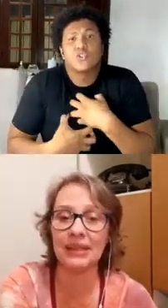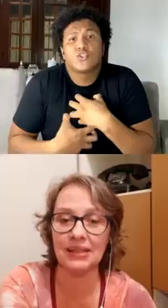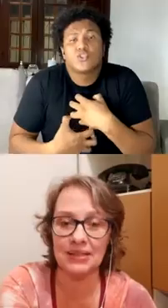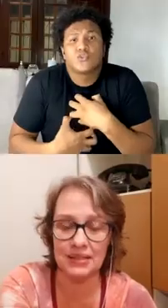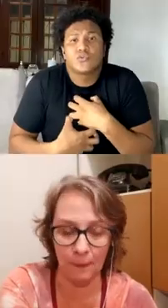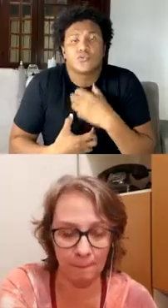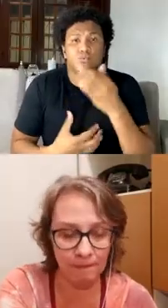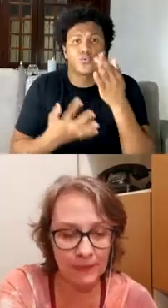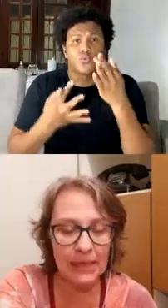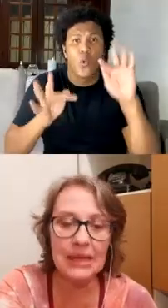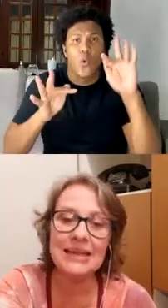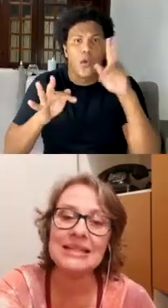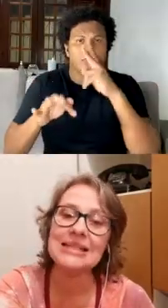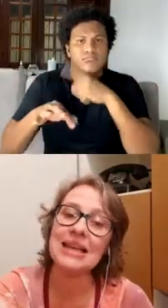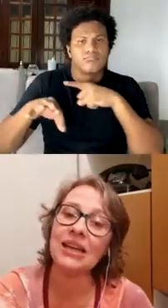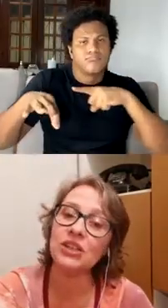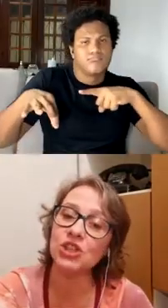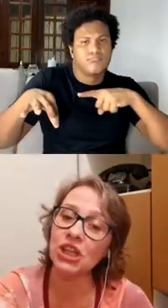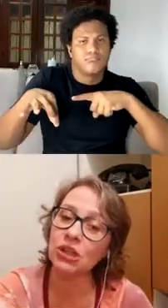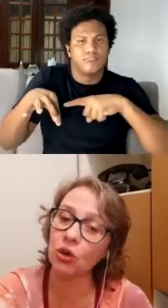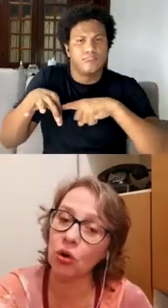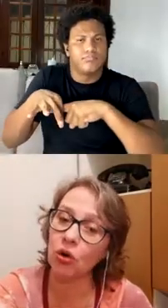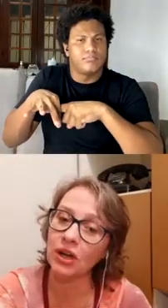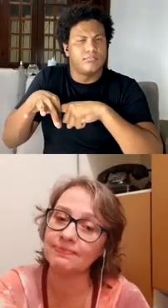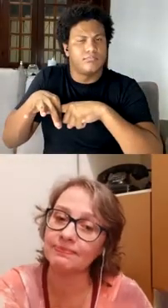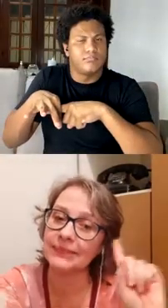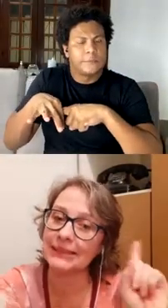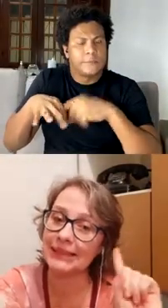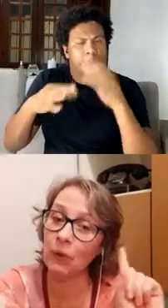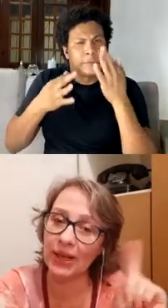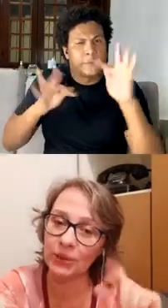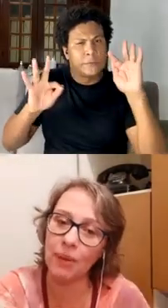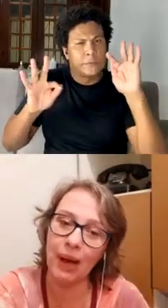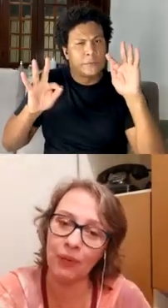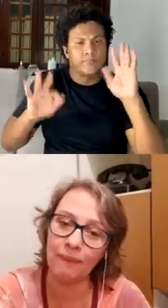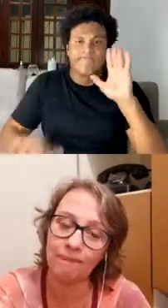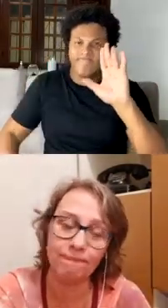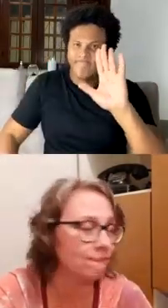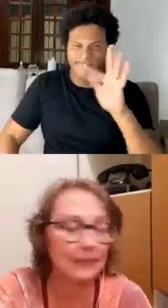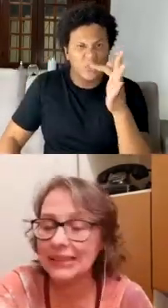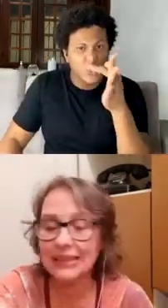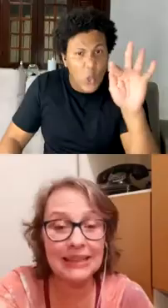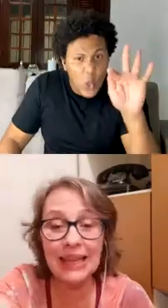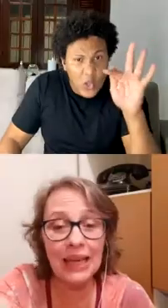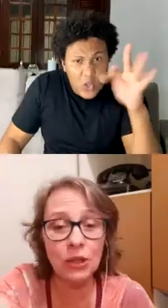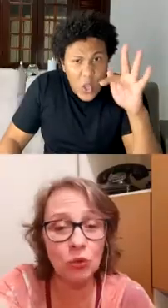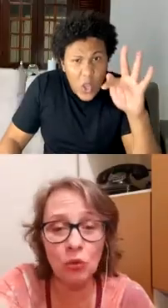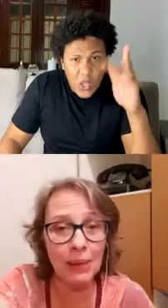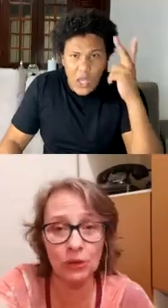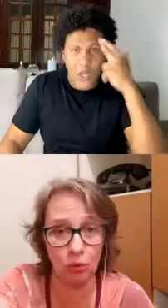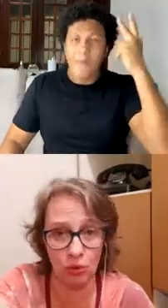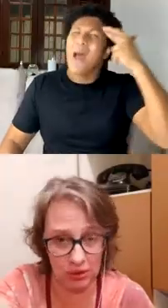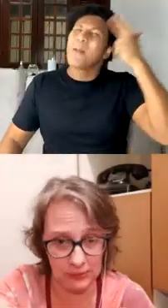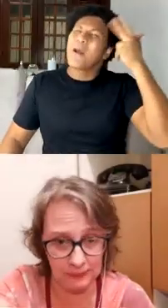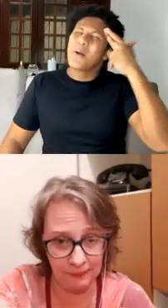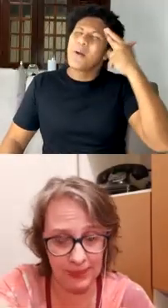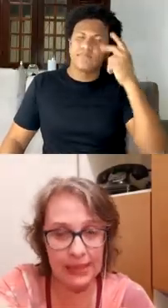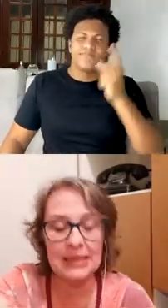na penetração. Sentir dor não é normal. Nenhuma